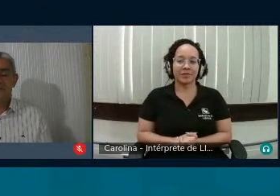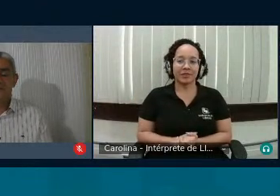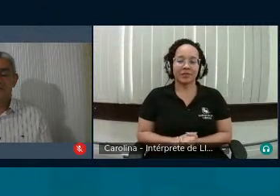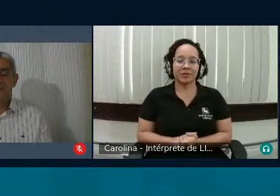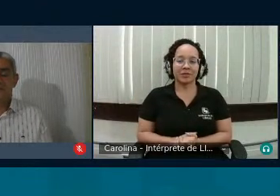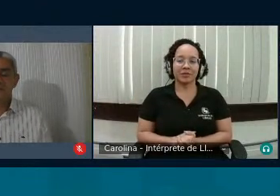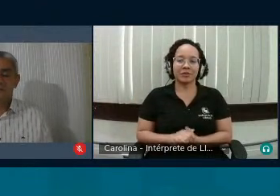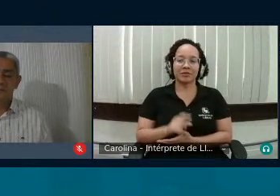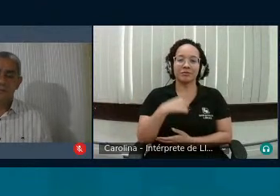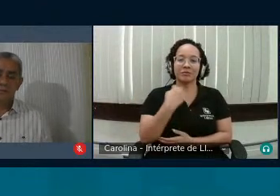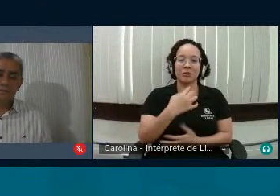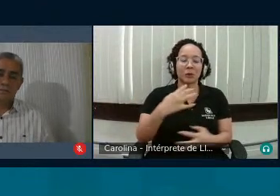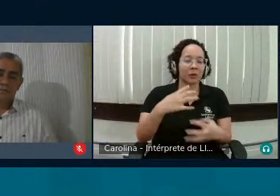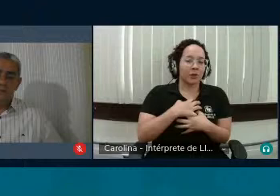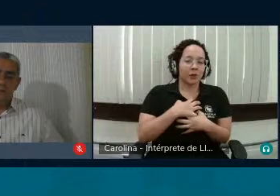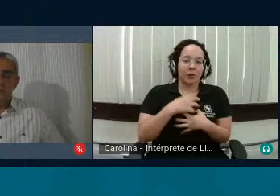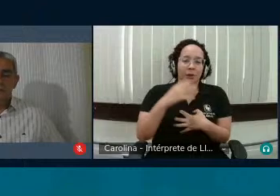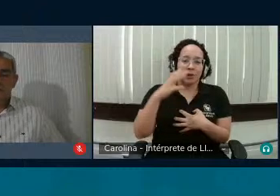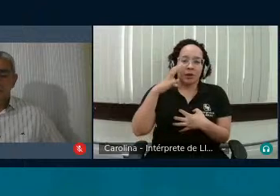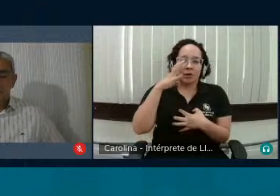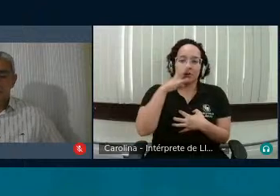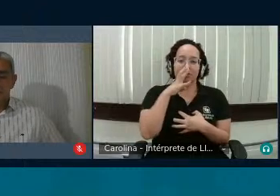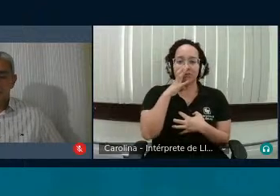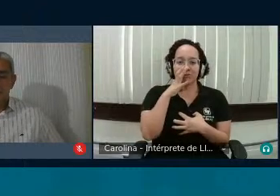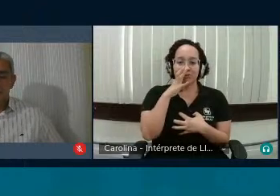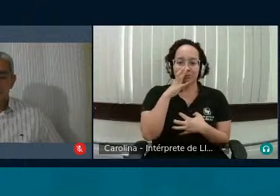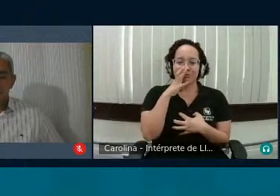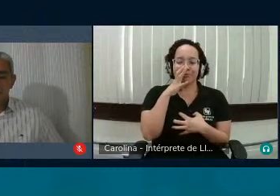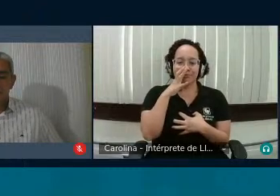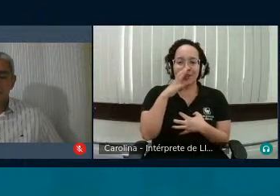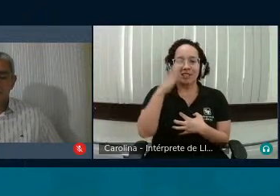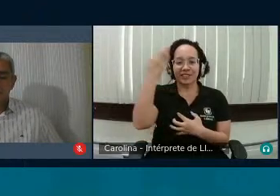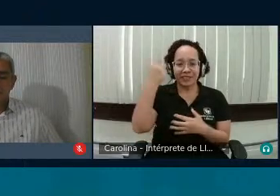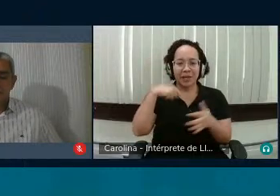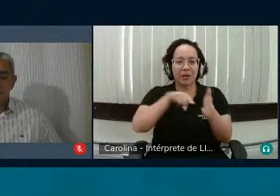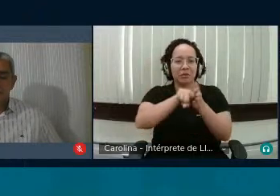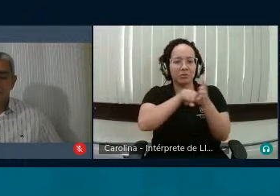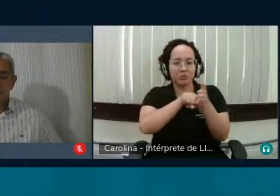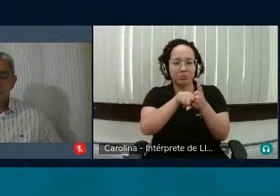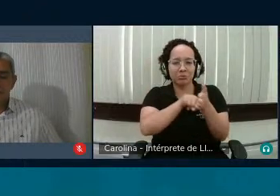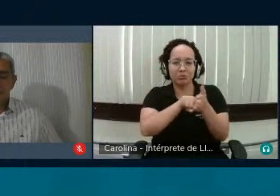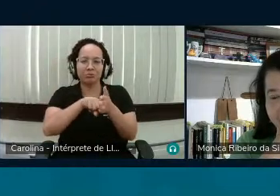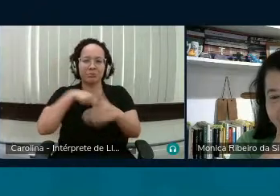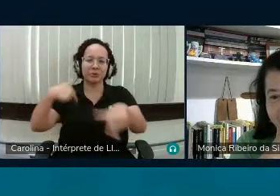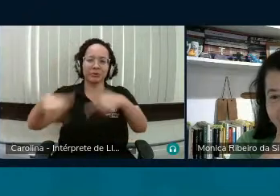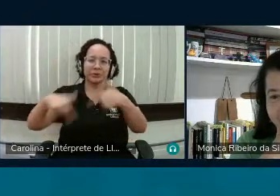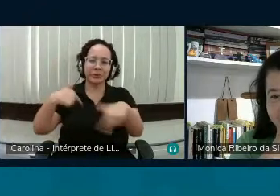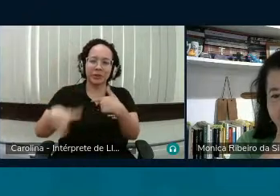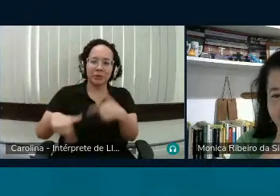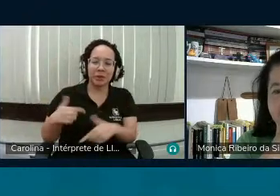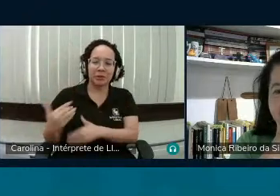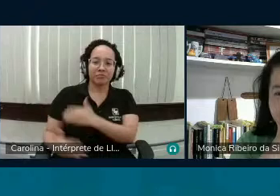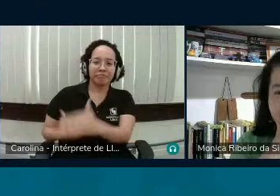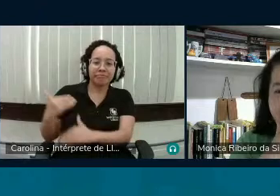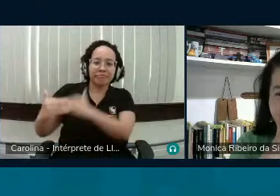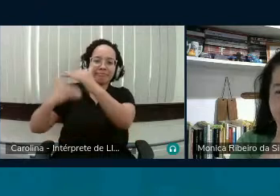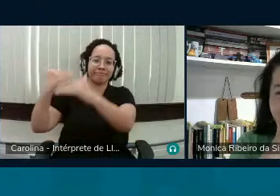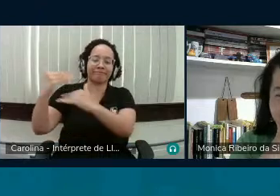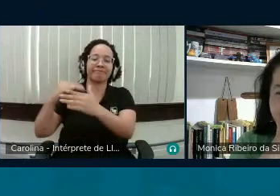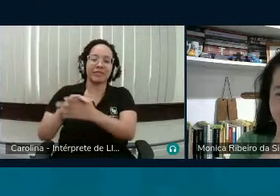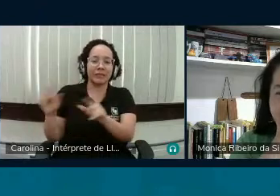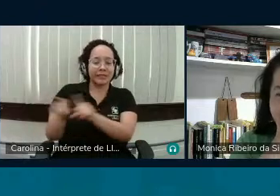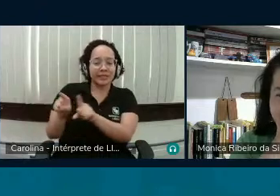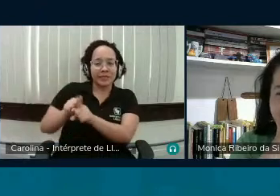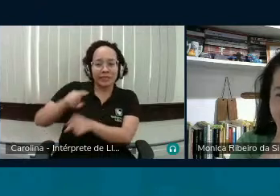de discente, é de quem acompanha o trabalho, a produção, e fica aqui no lugar de aprendiz